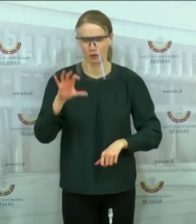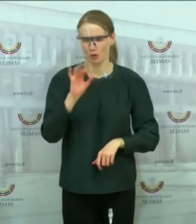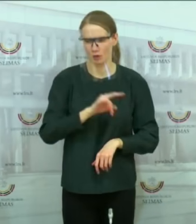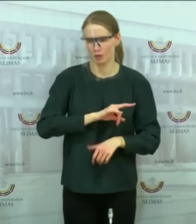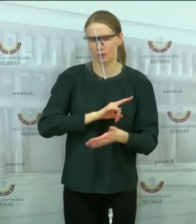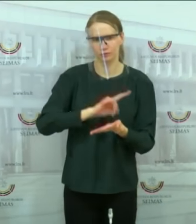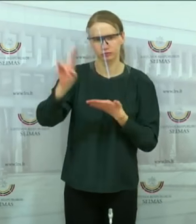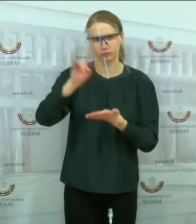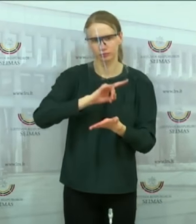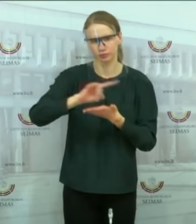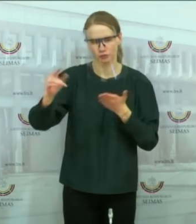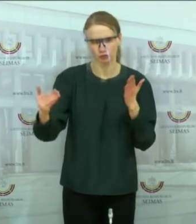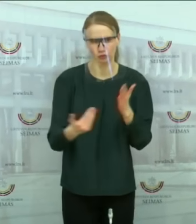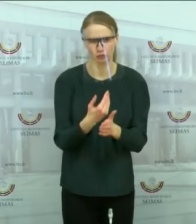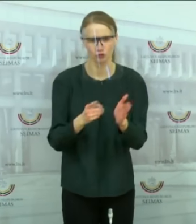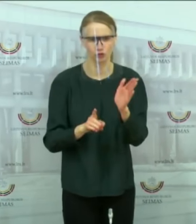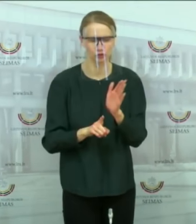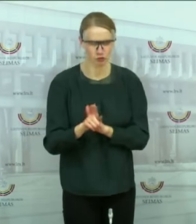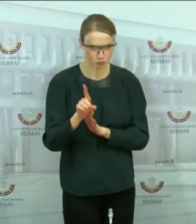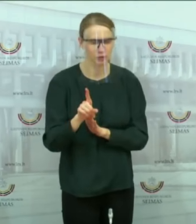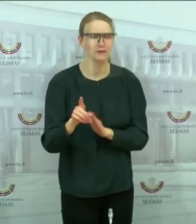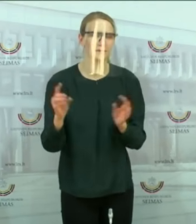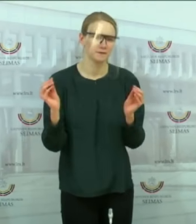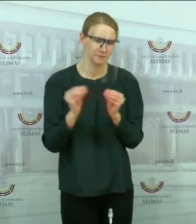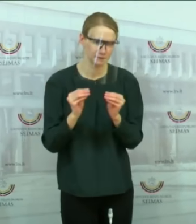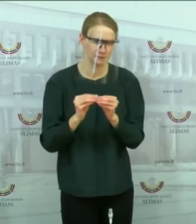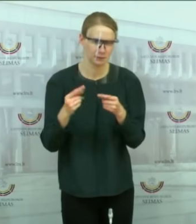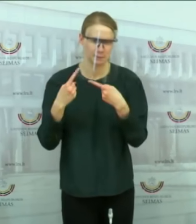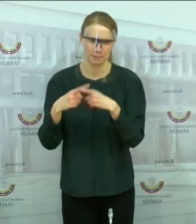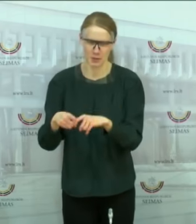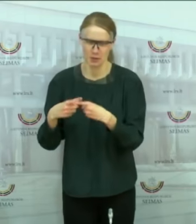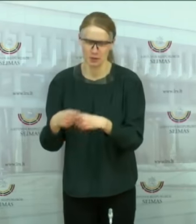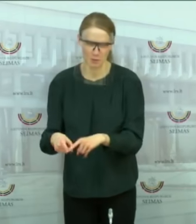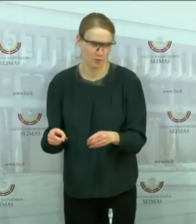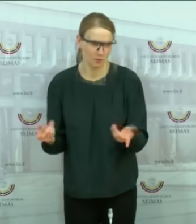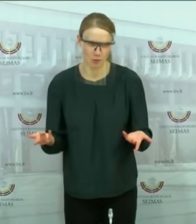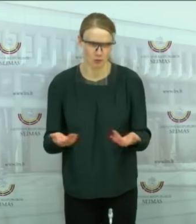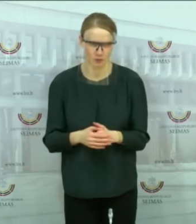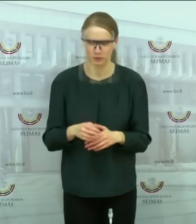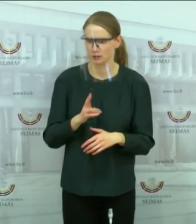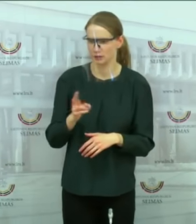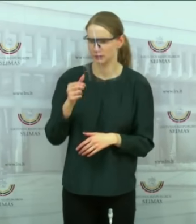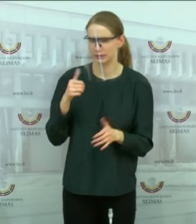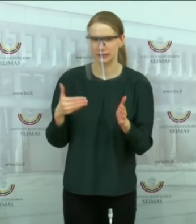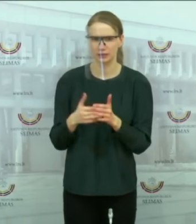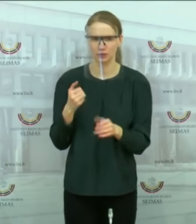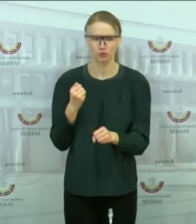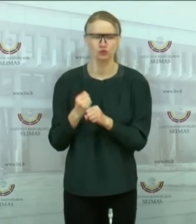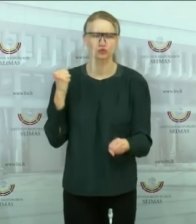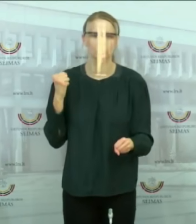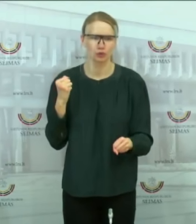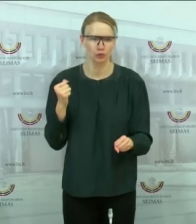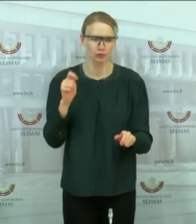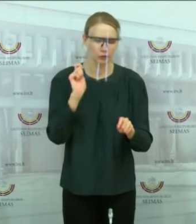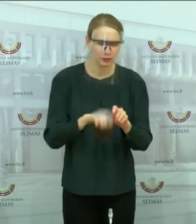atnaujinti, planuojama, kad galiotų tos pačios priemonės, kurios buvo ir skrydžiam, na, dar iki jų uždraudimo. Tai, sakykime, ir